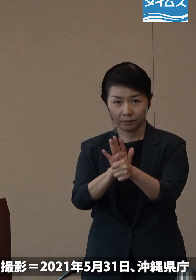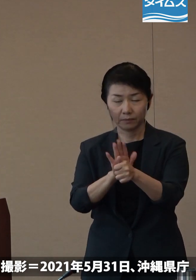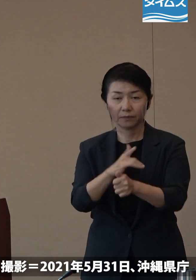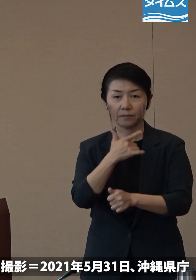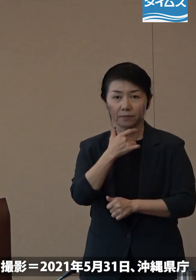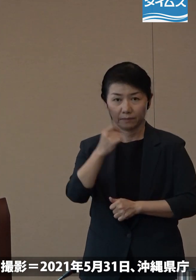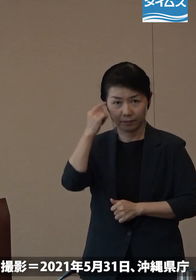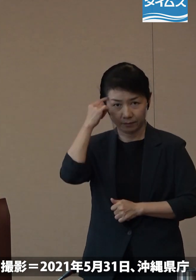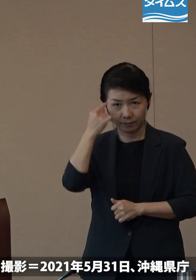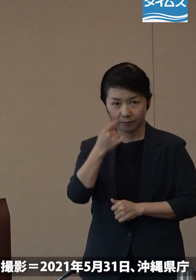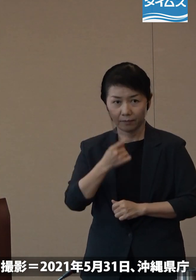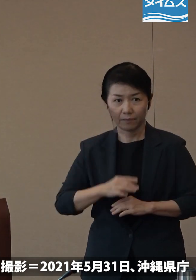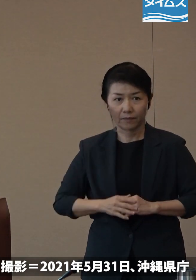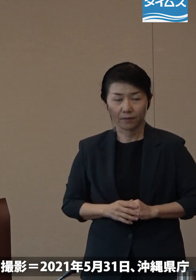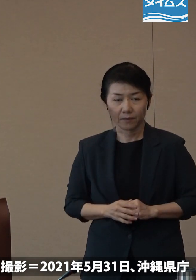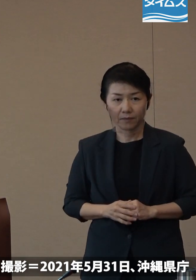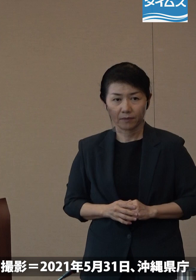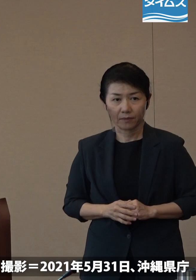います。